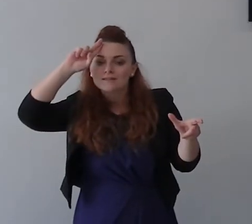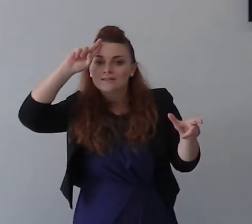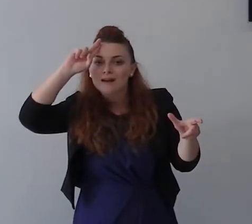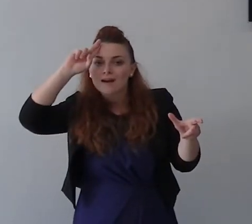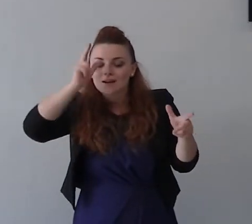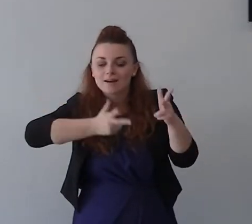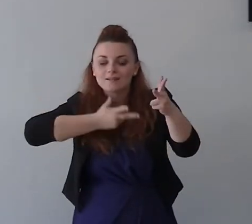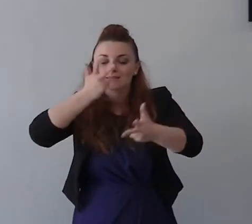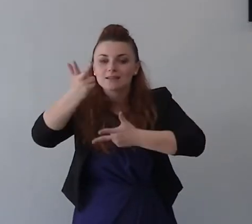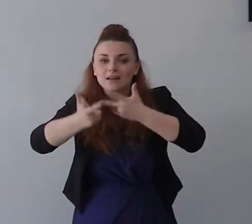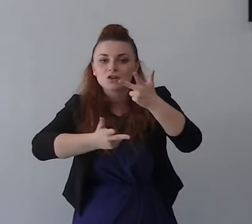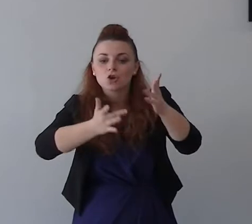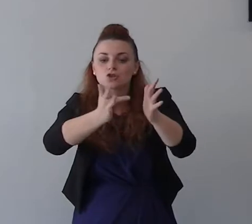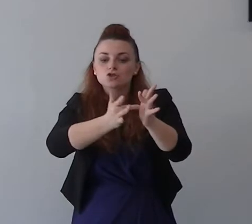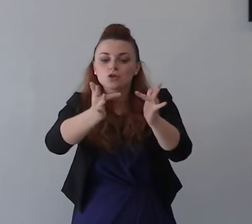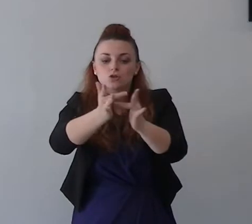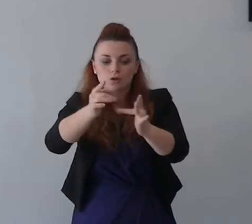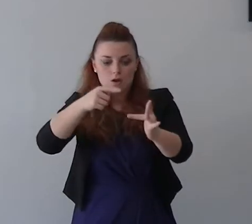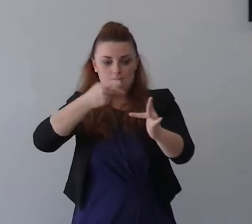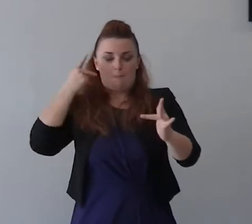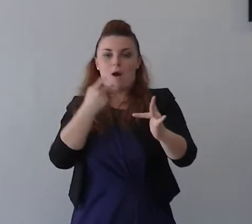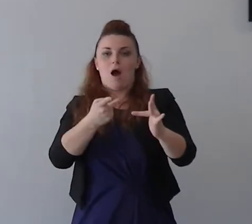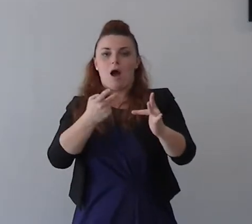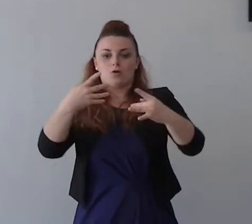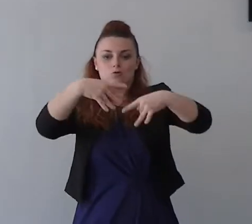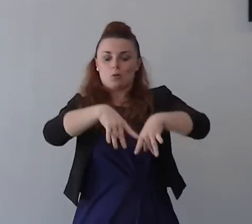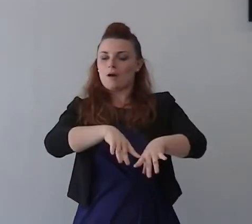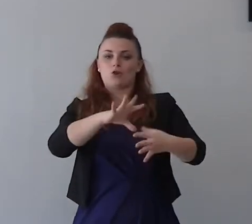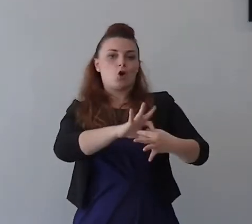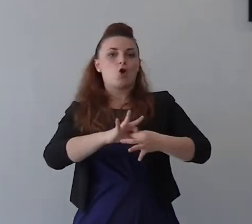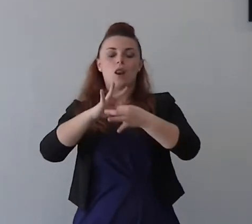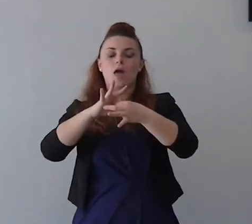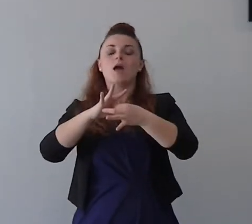Gesù è colui che ha avuto le mani forate a causa mia.